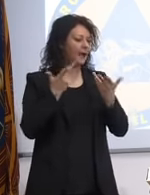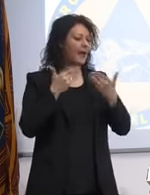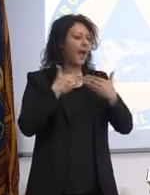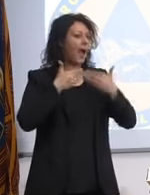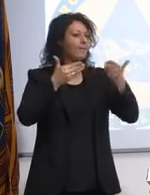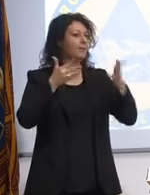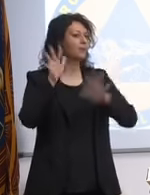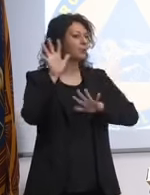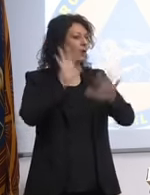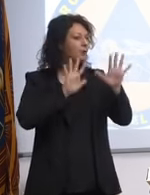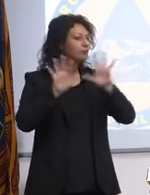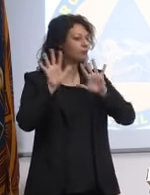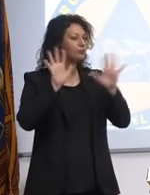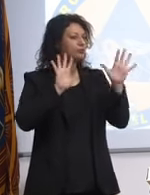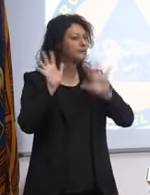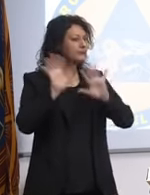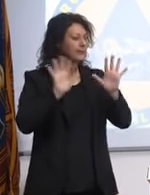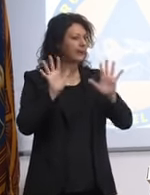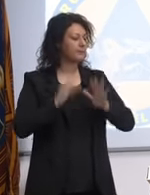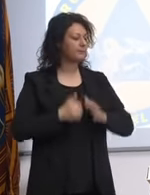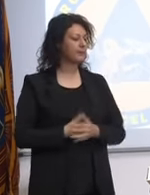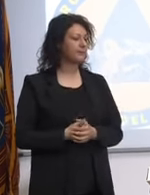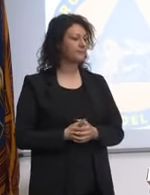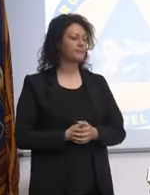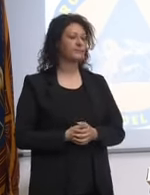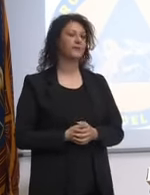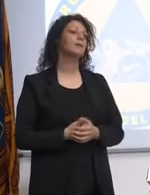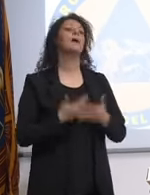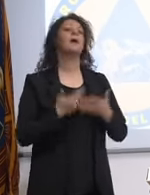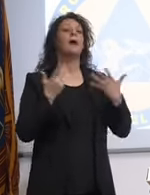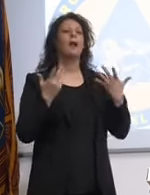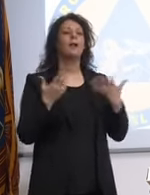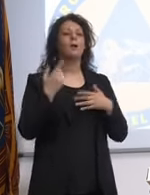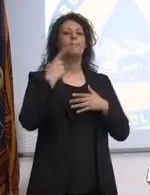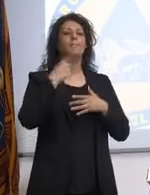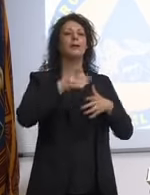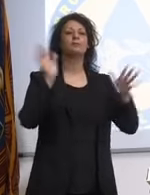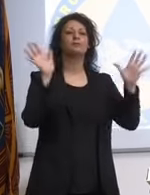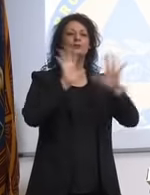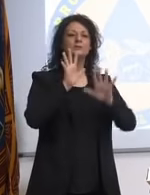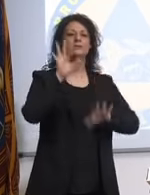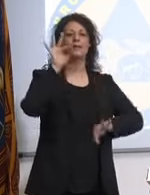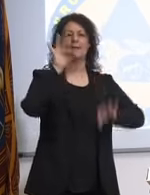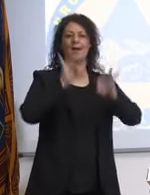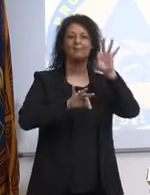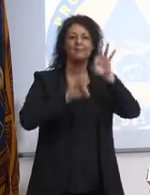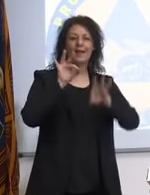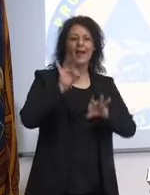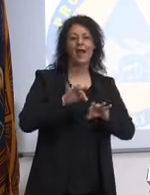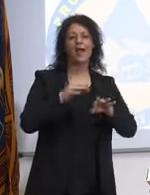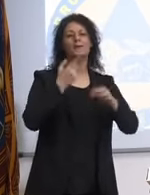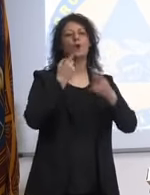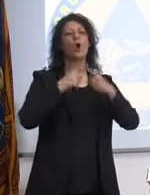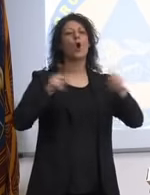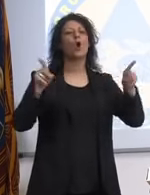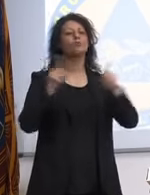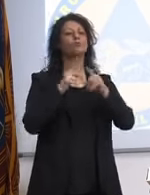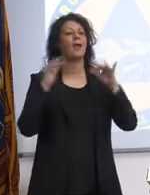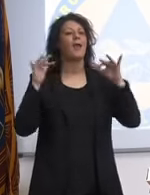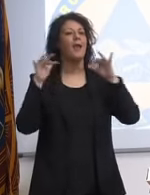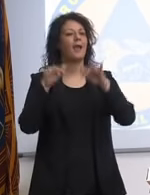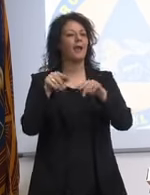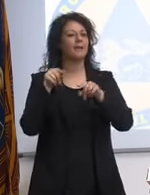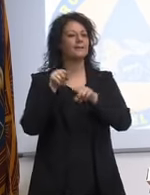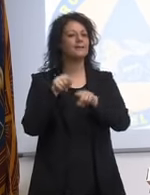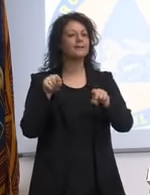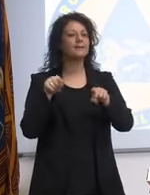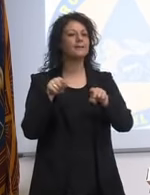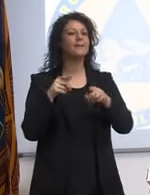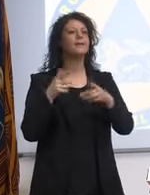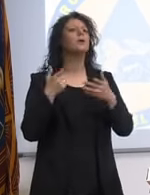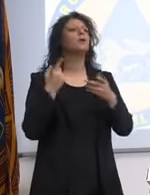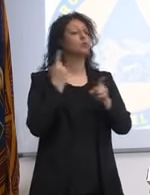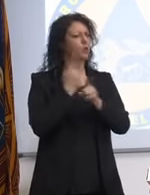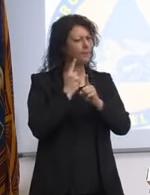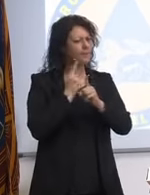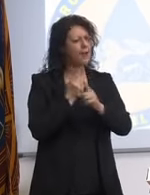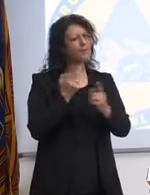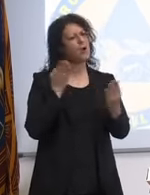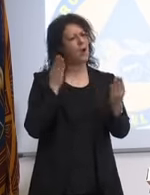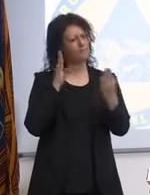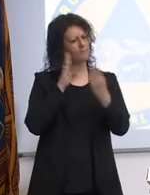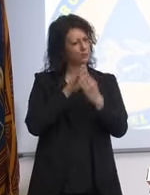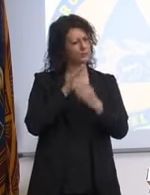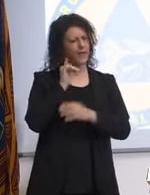dei cinema, dei teatri, dei grandi luoghi di assembramento, dei concerti e del quant'altro, è una partita che assolutamente verrà